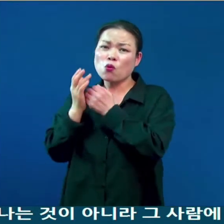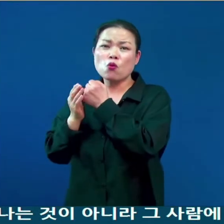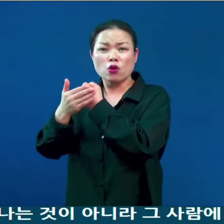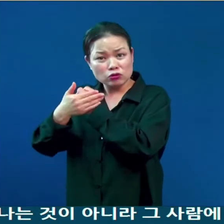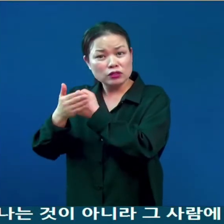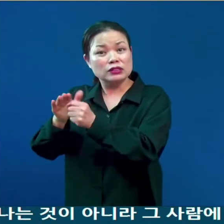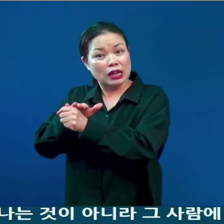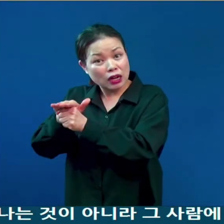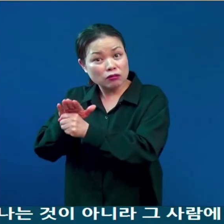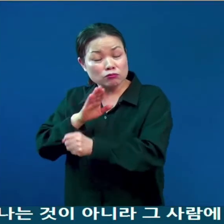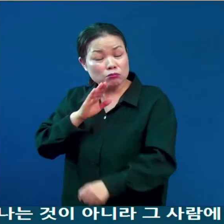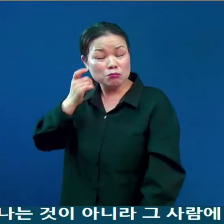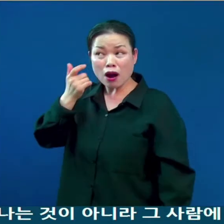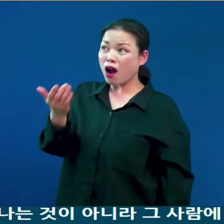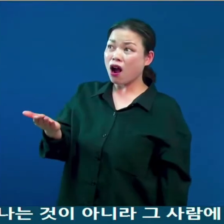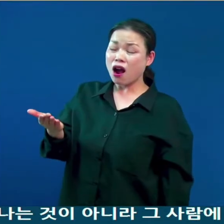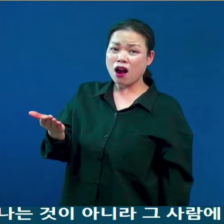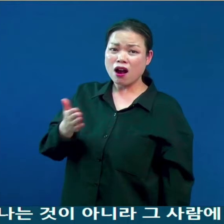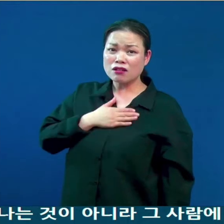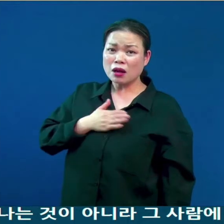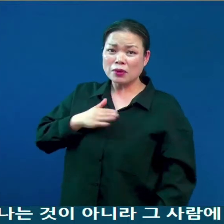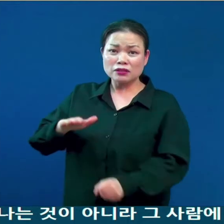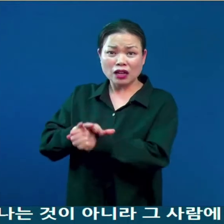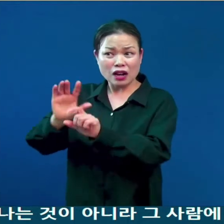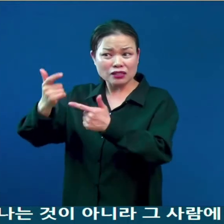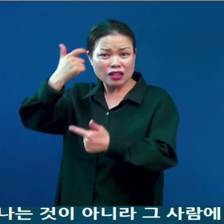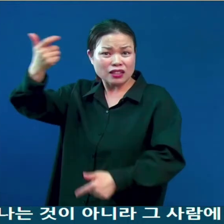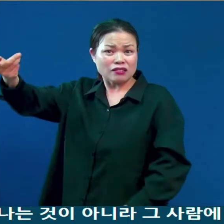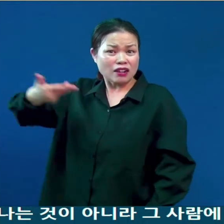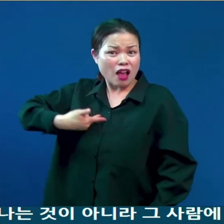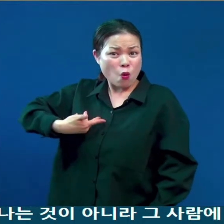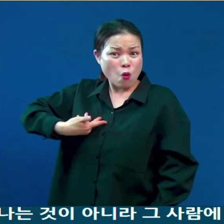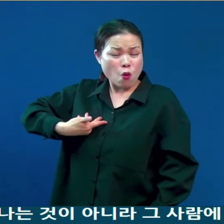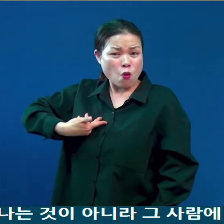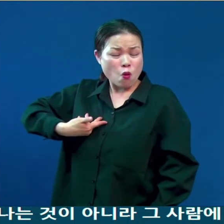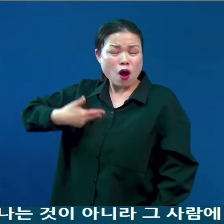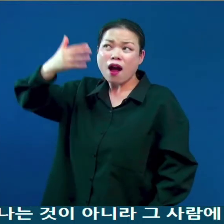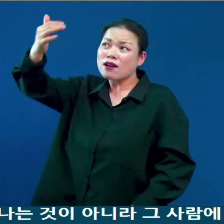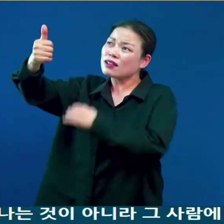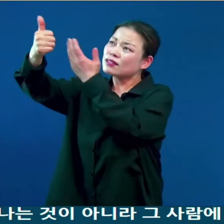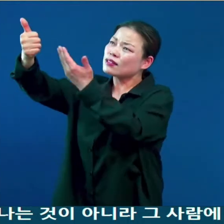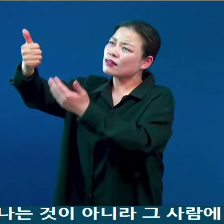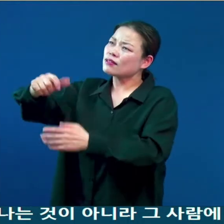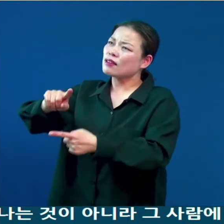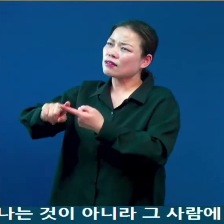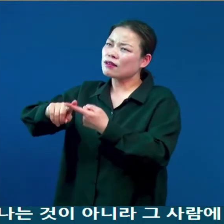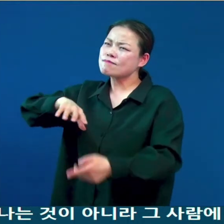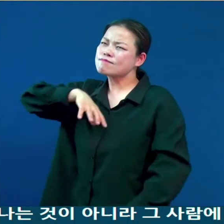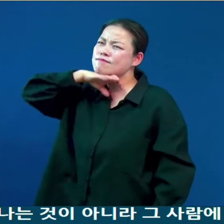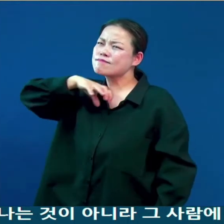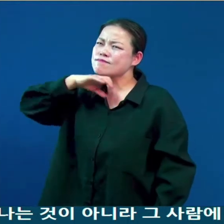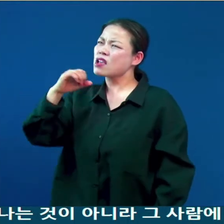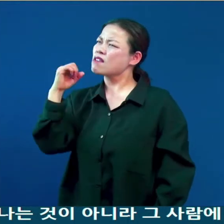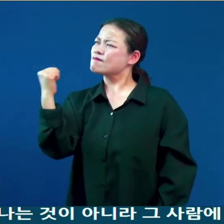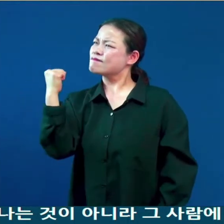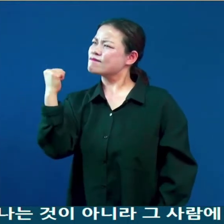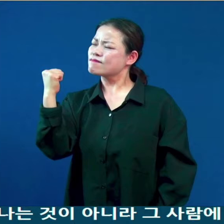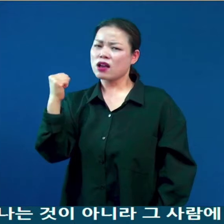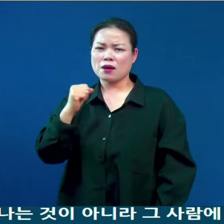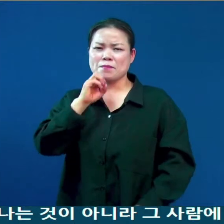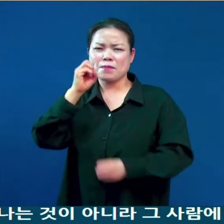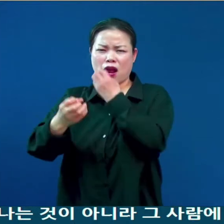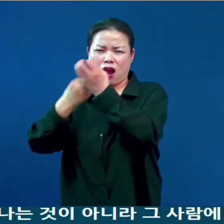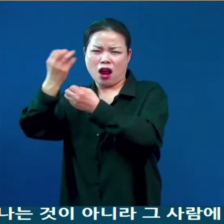나를 사랑하시는 분 맞습니까? 나만 사랑하지 않으시는 거 아닌가요? 라고 하면서 하나님께 대한 우리의 그 마음들을